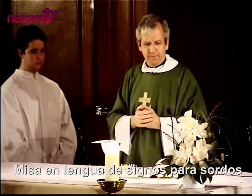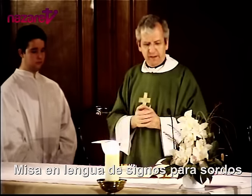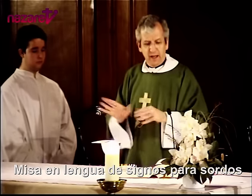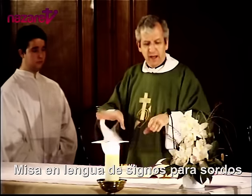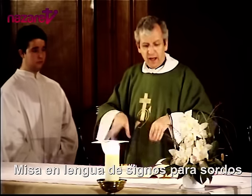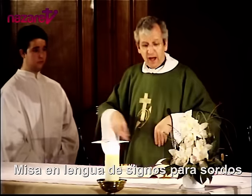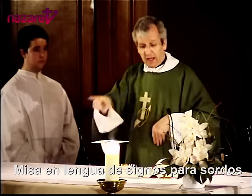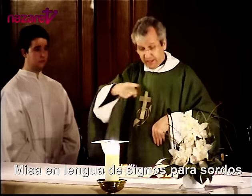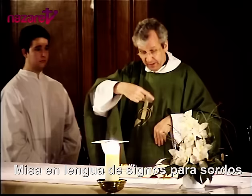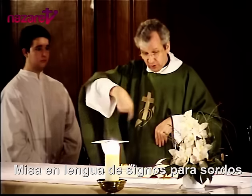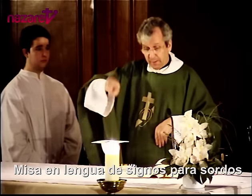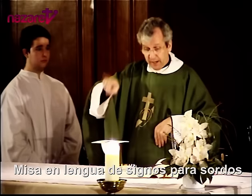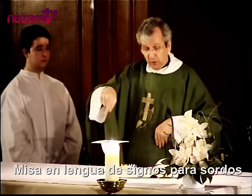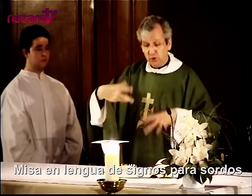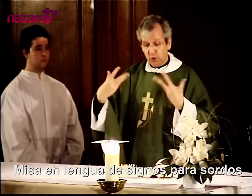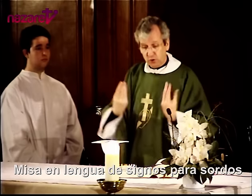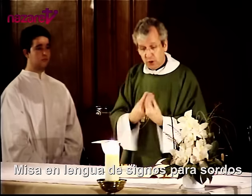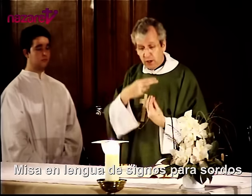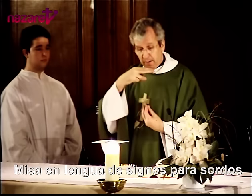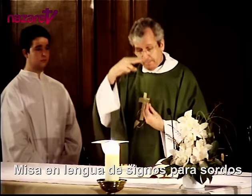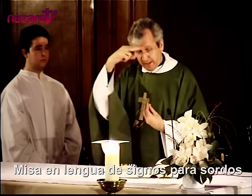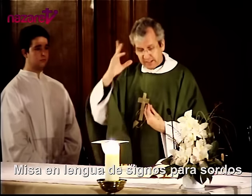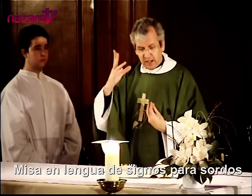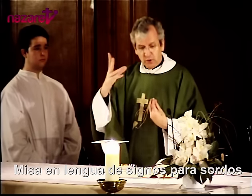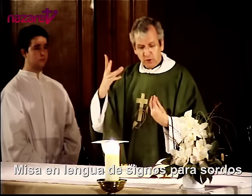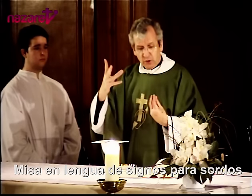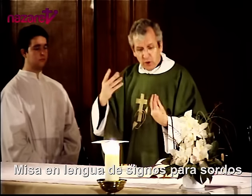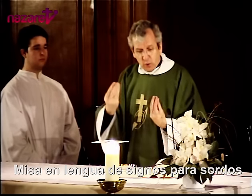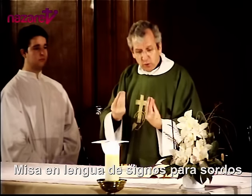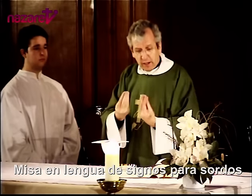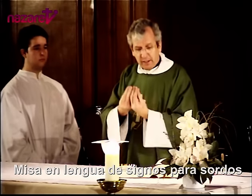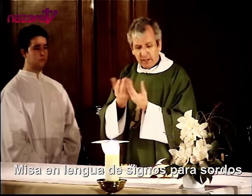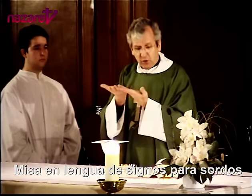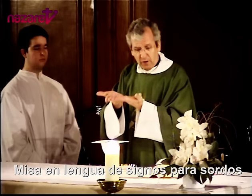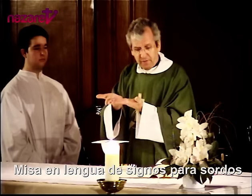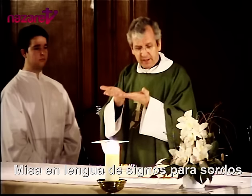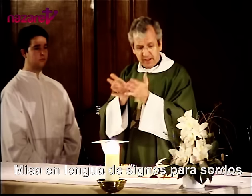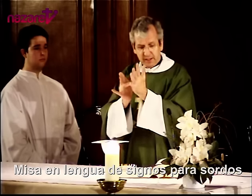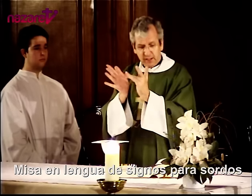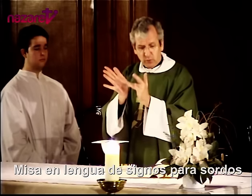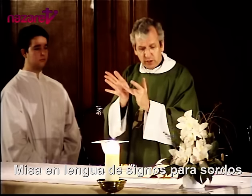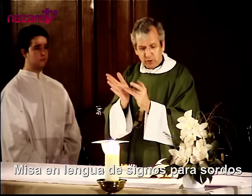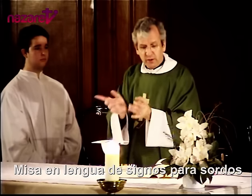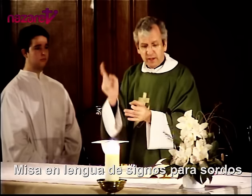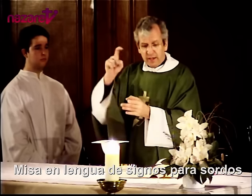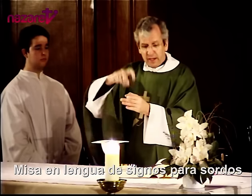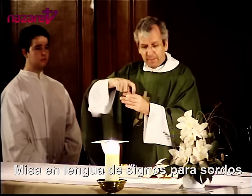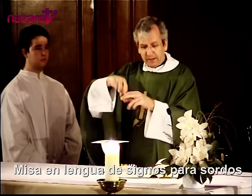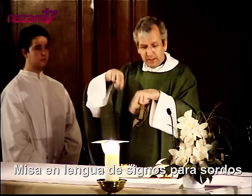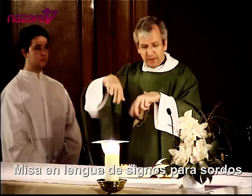perfecta. Acéptanos también a nosotros, Padre Santo, juntamente con la ofrenda de tu Hijo. Y en la participación